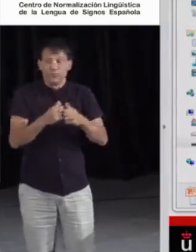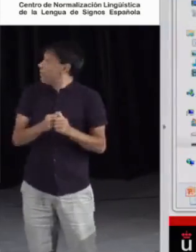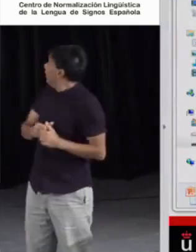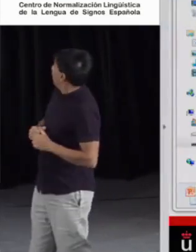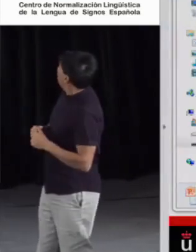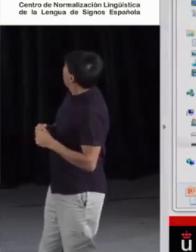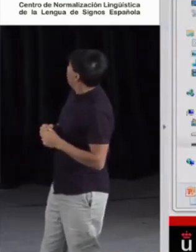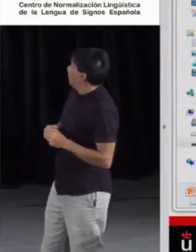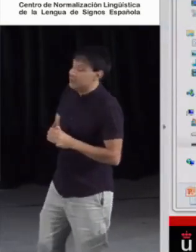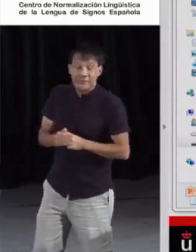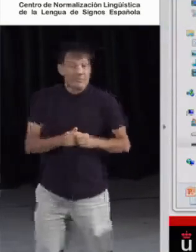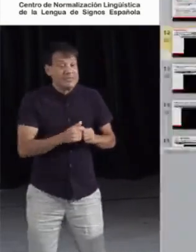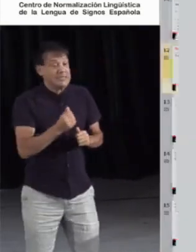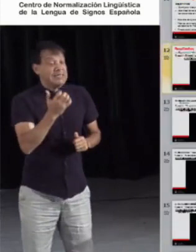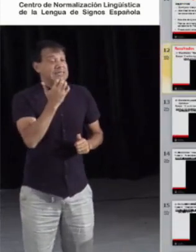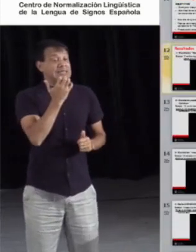Bueno,